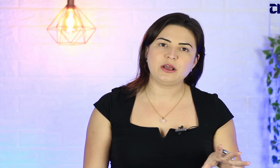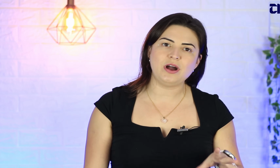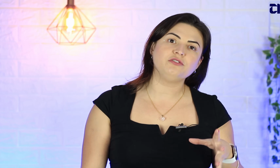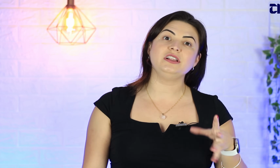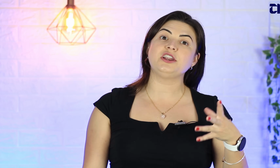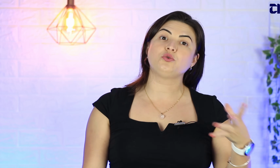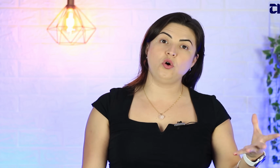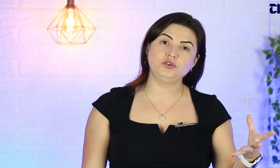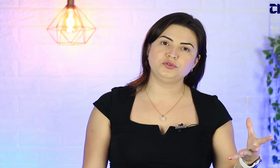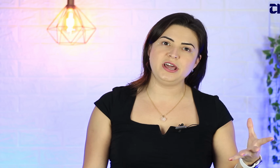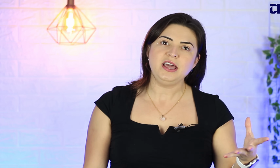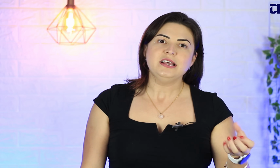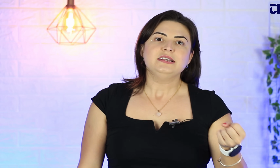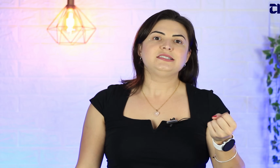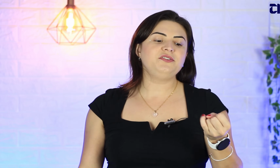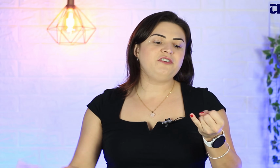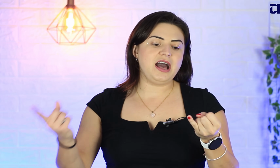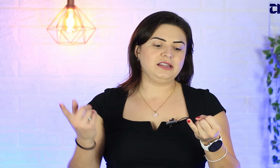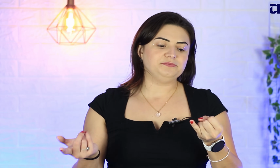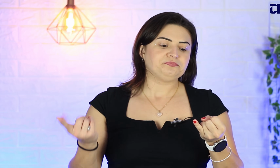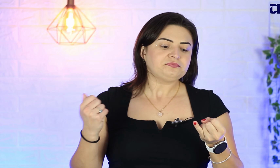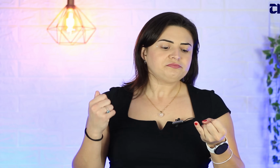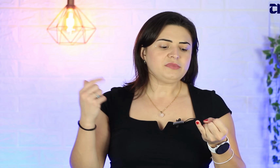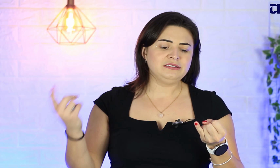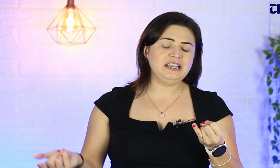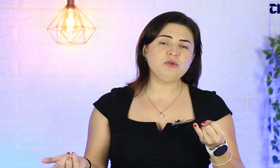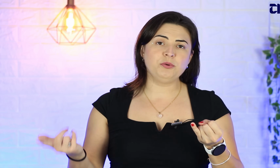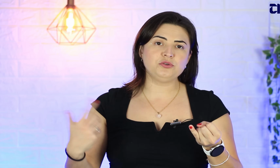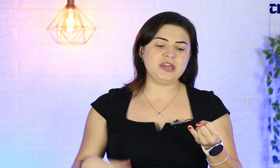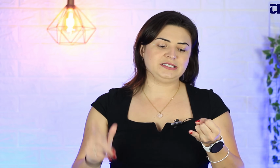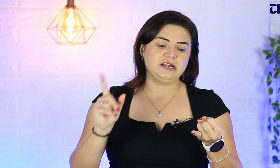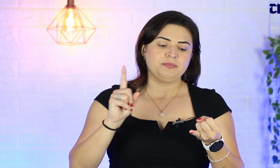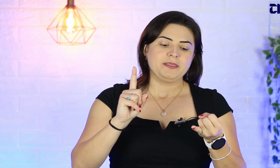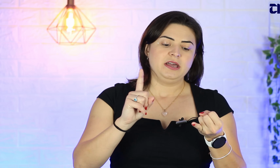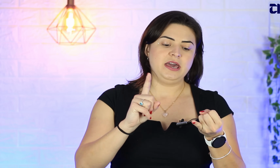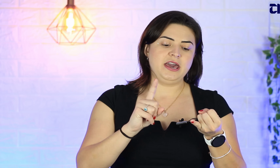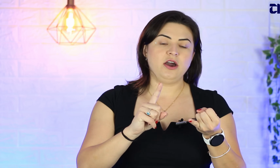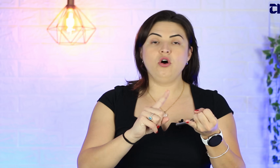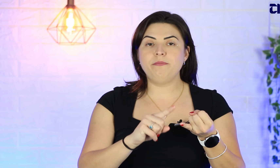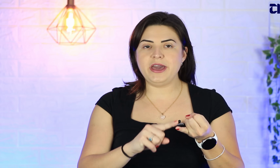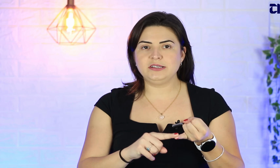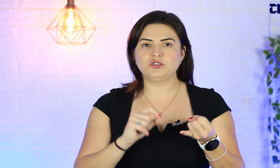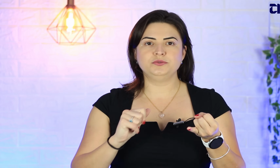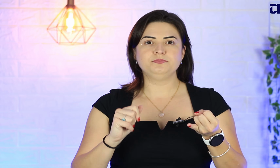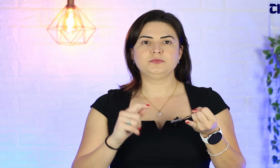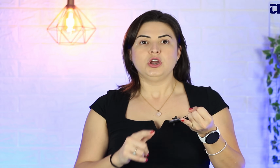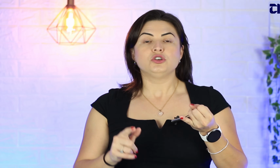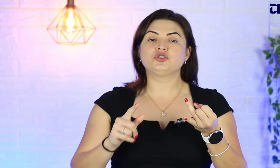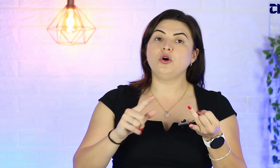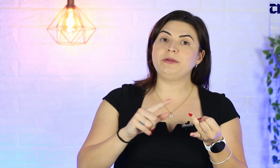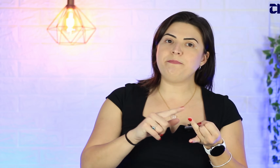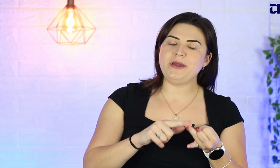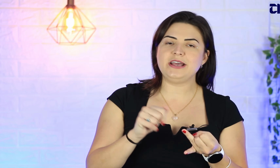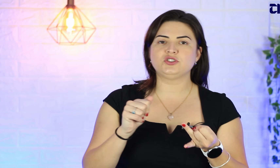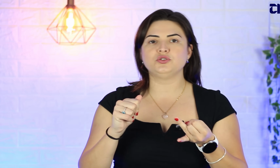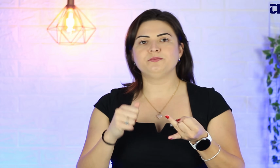adequado falar gordo, né? Se fala, na língua portuguesa, obeso, sobrepeso,